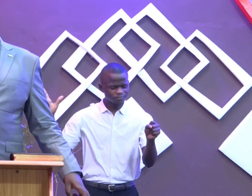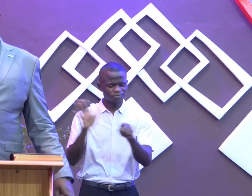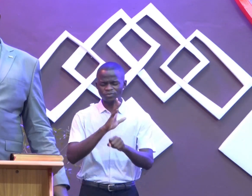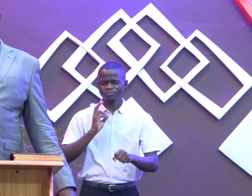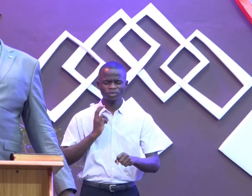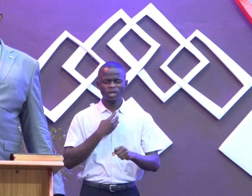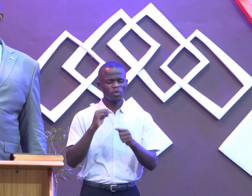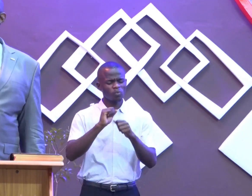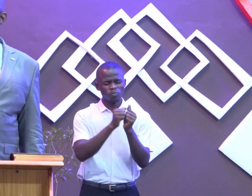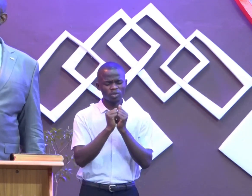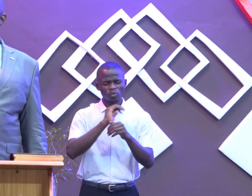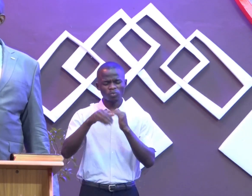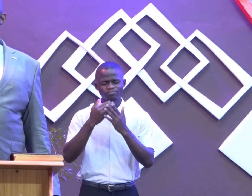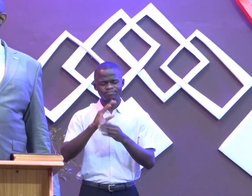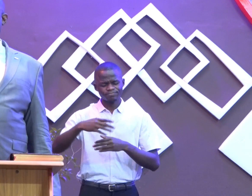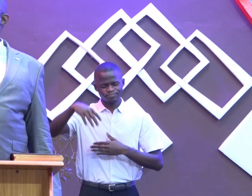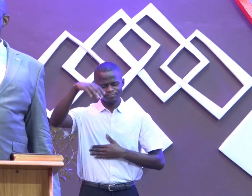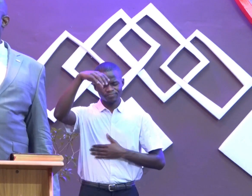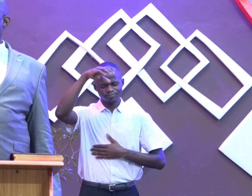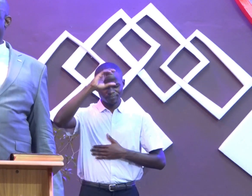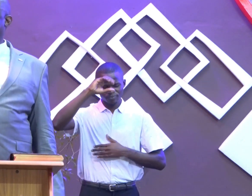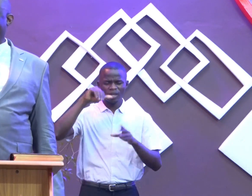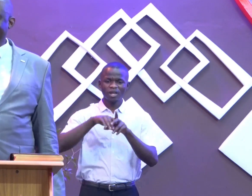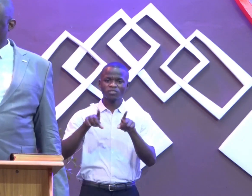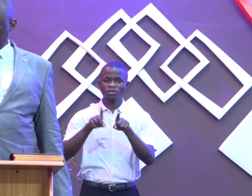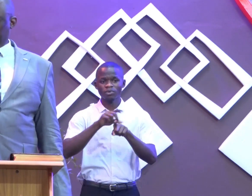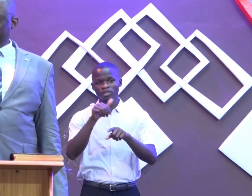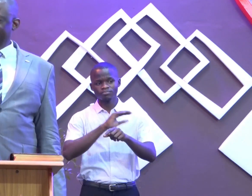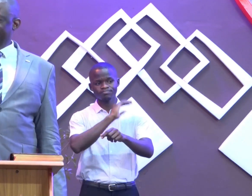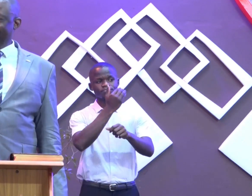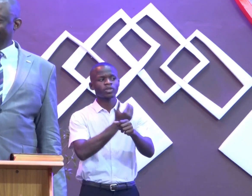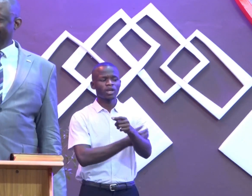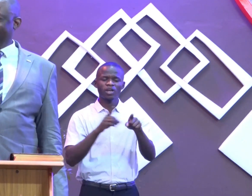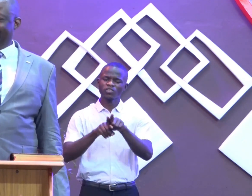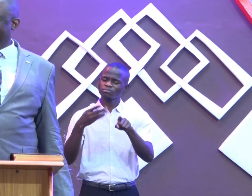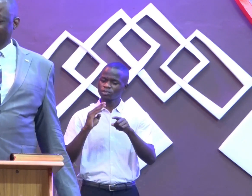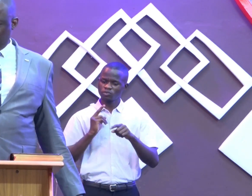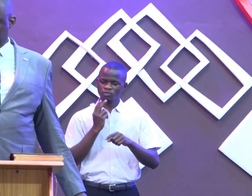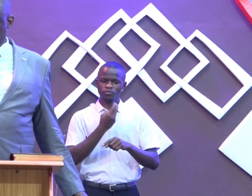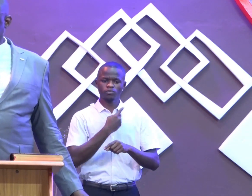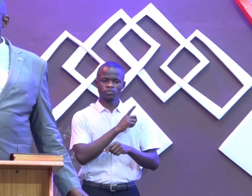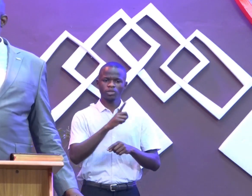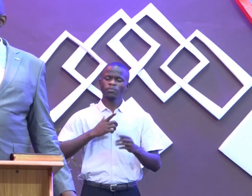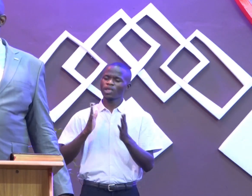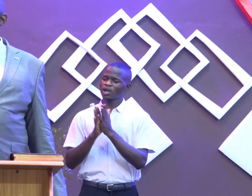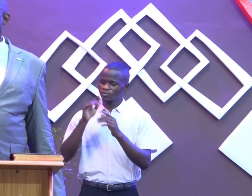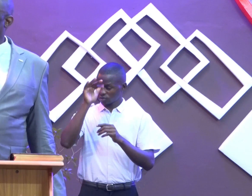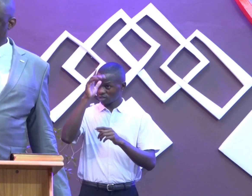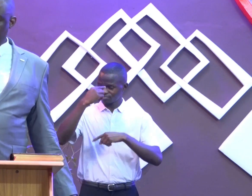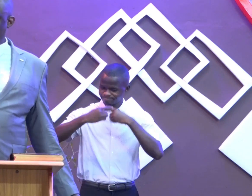na mafuta marala na manya marala otubere otuongere